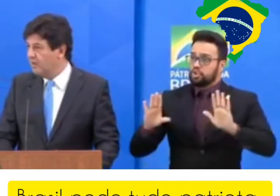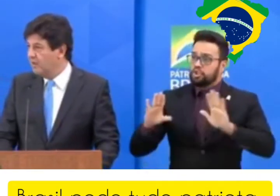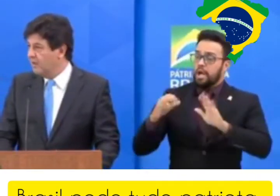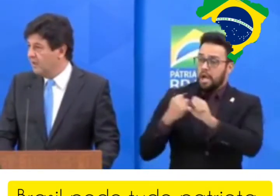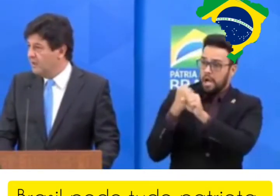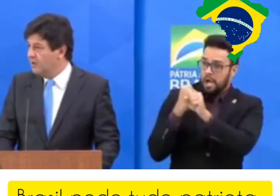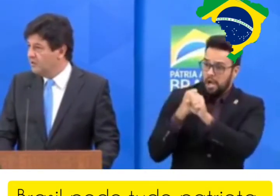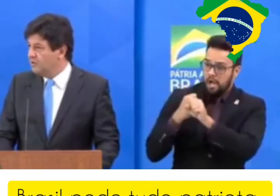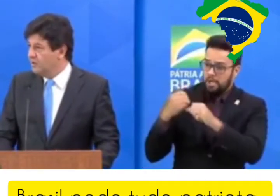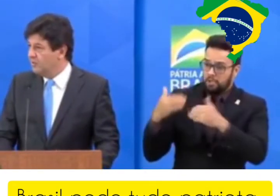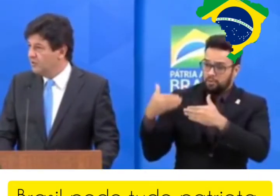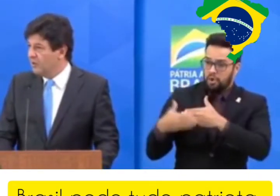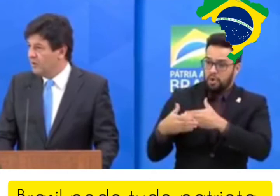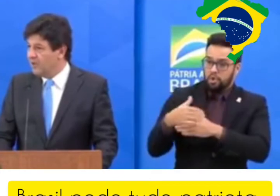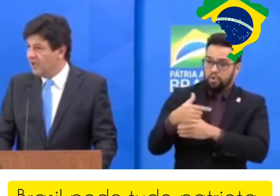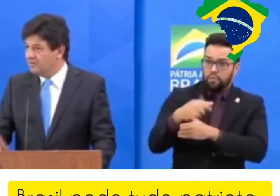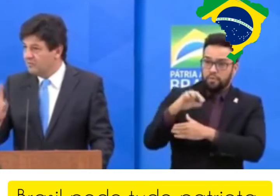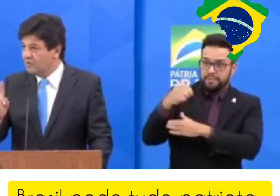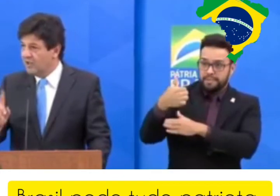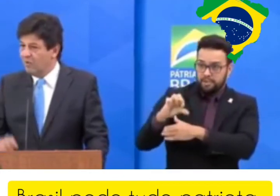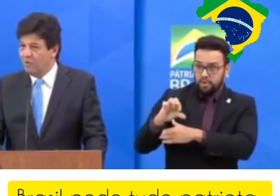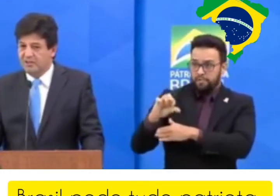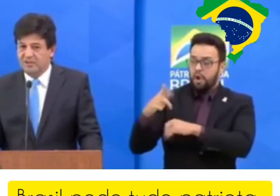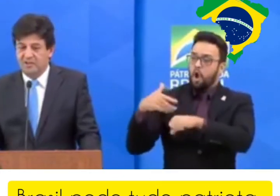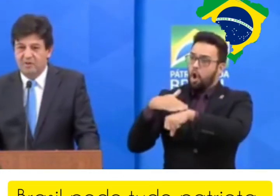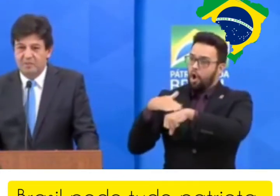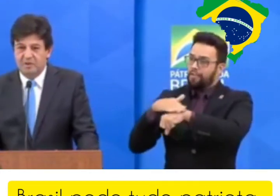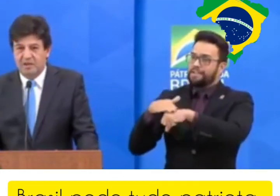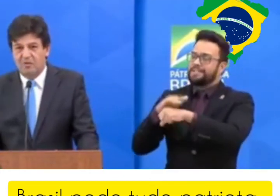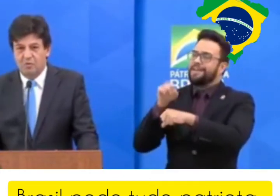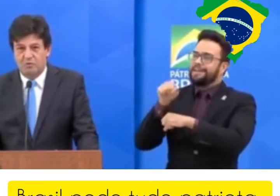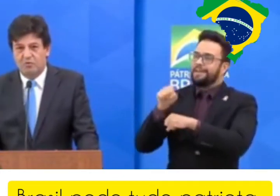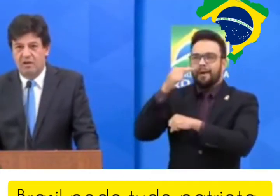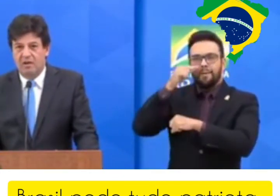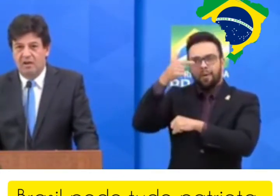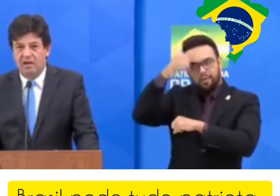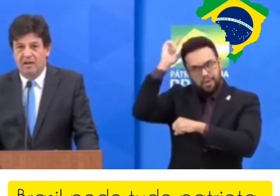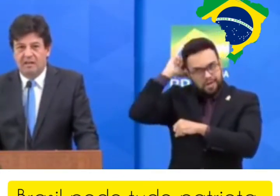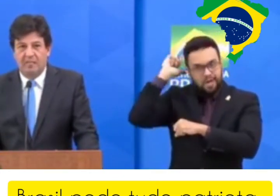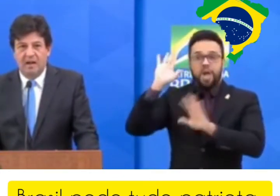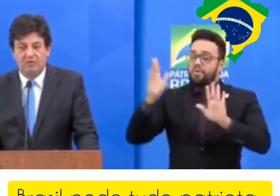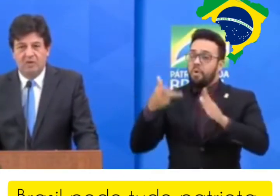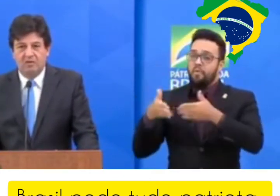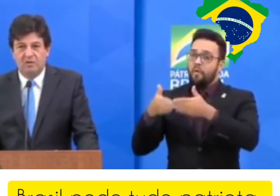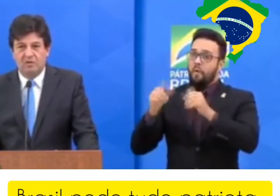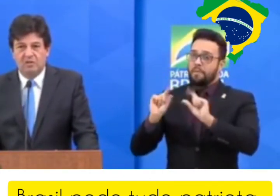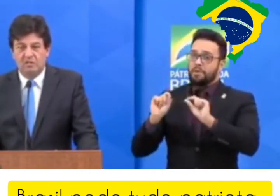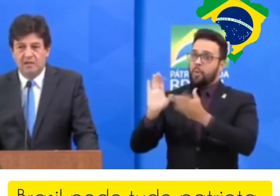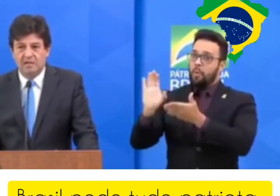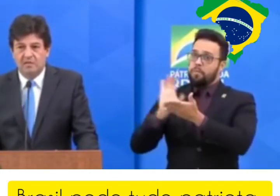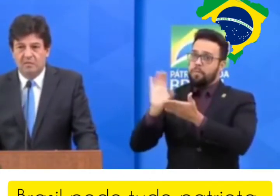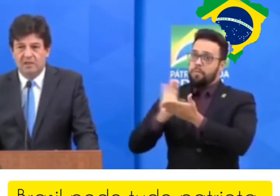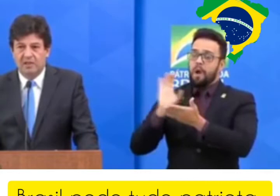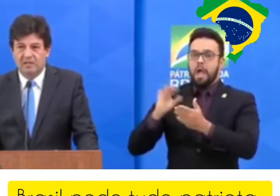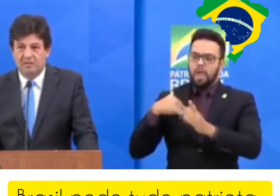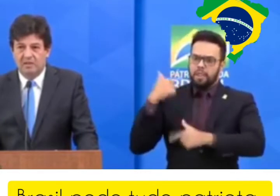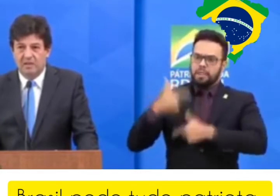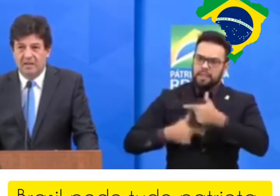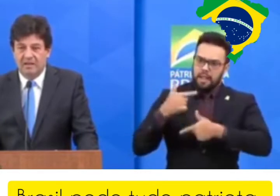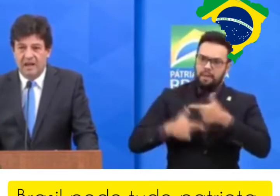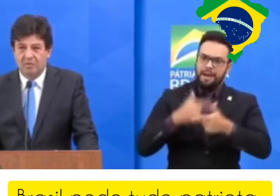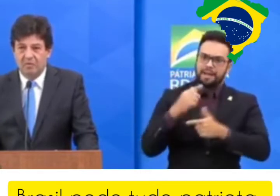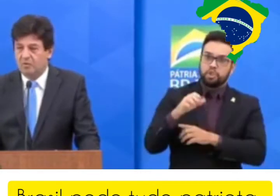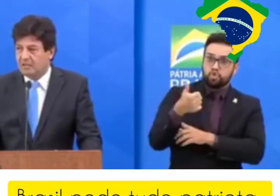2019 e eu disse ao ministro Paulo Guedes: vou ter a honra de não lhe pedir recurso. e trabalhei durante 12 meses com uma